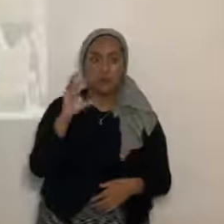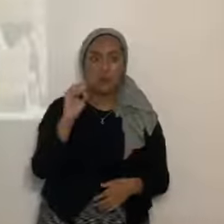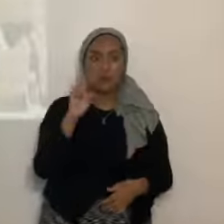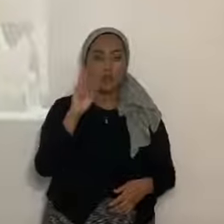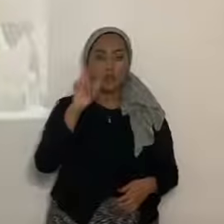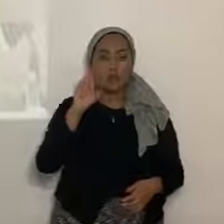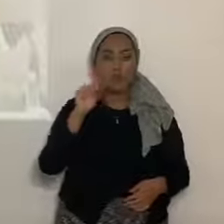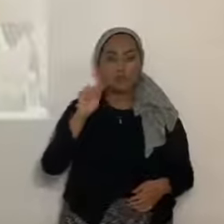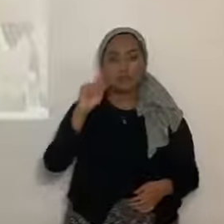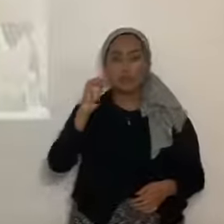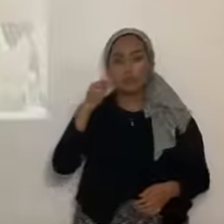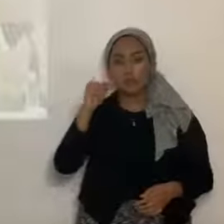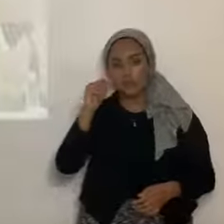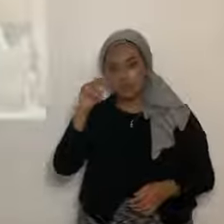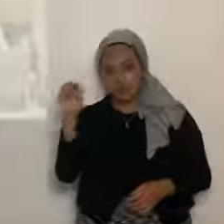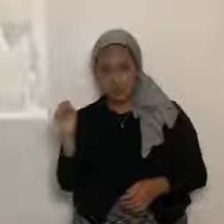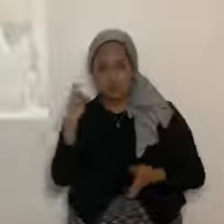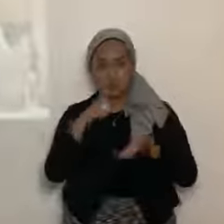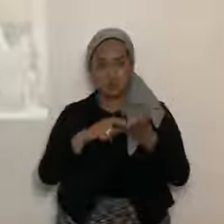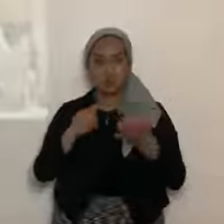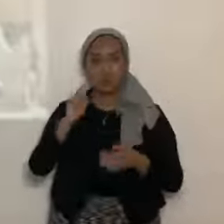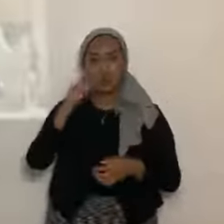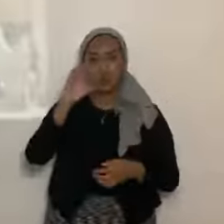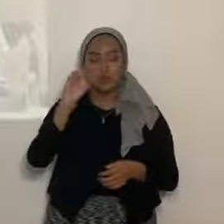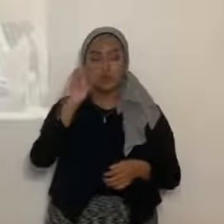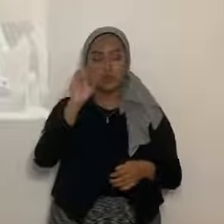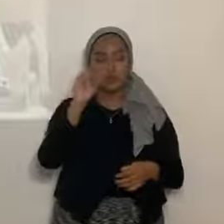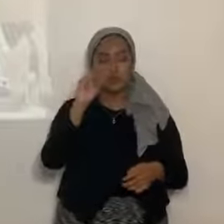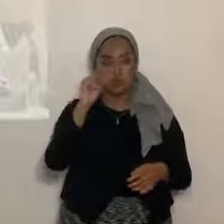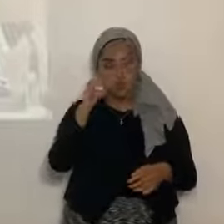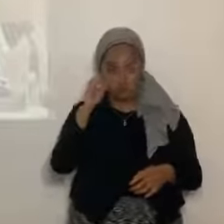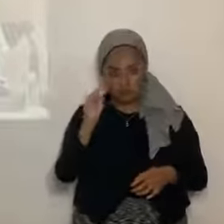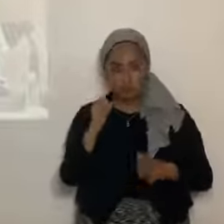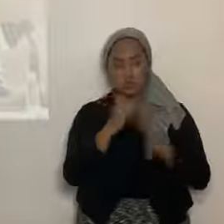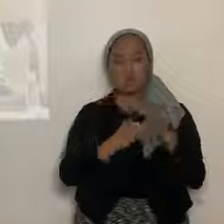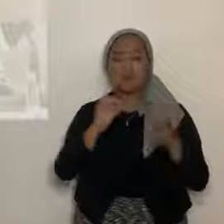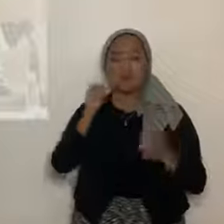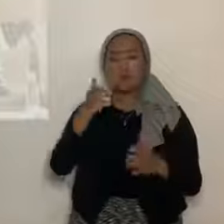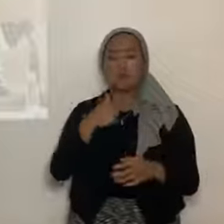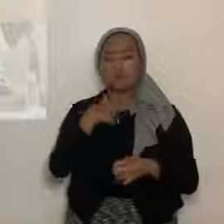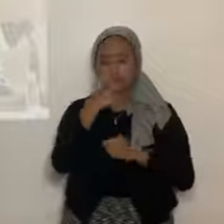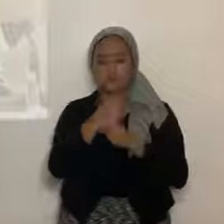favor. Vamos para allá en 1 Corintios, en el capítulo 10, hermanos.